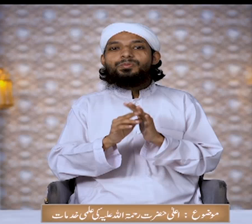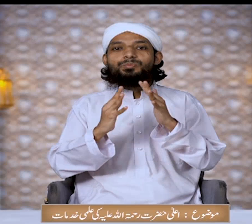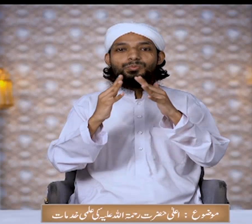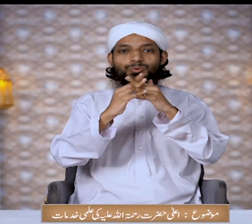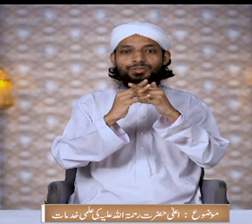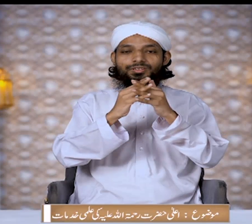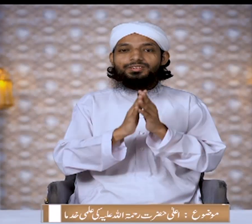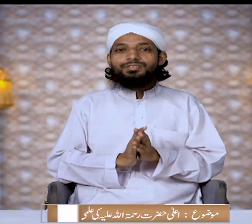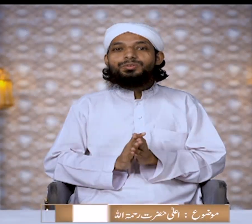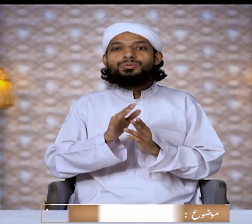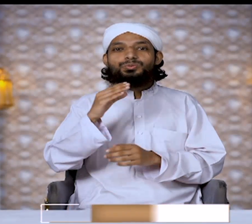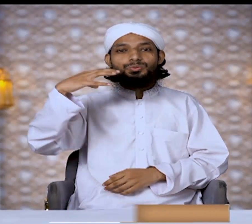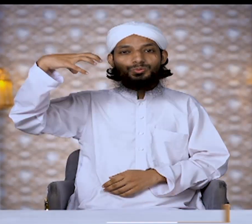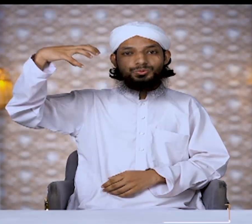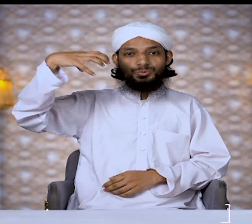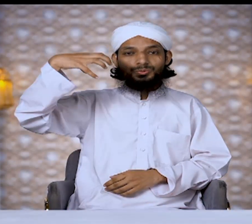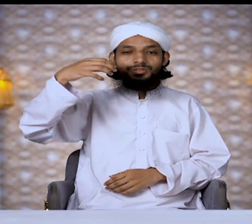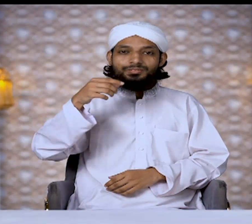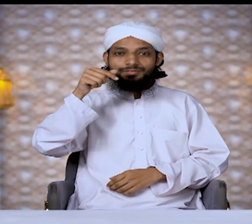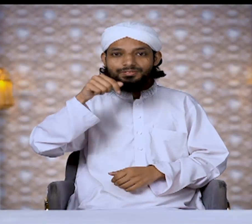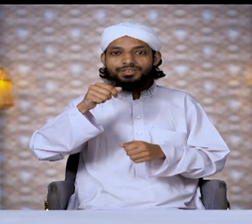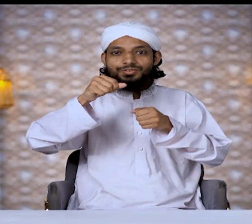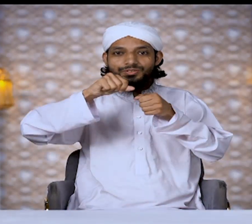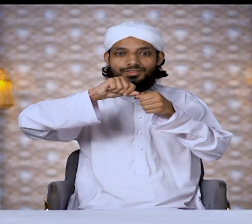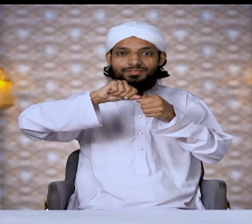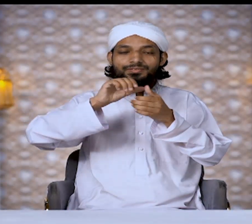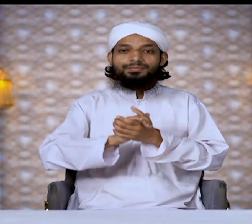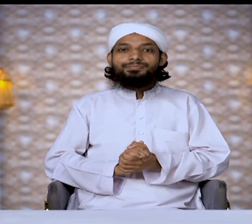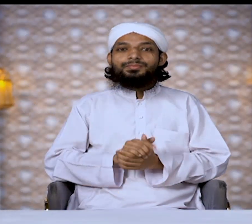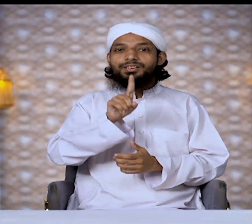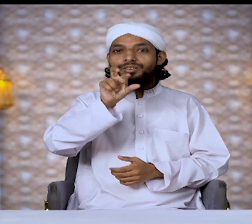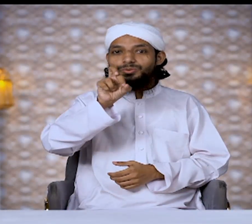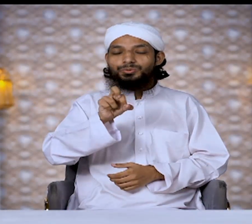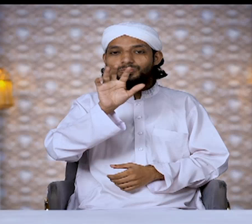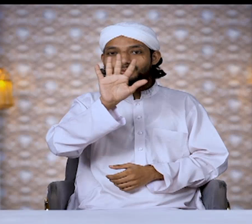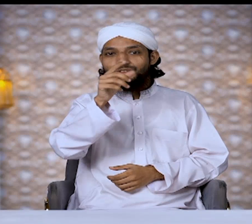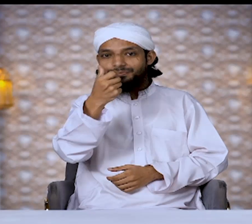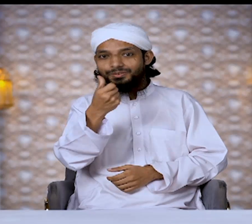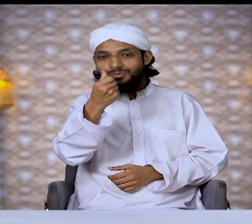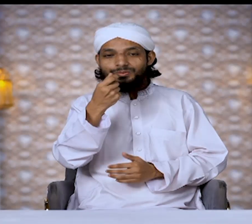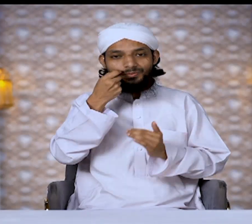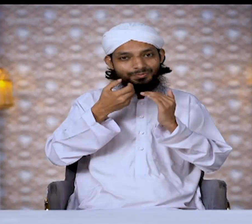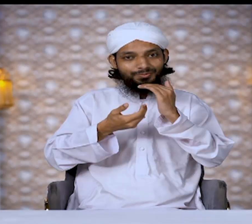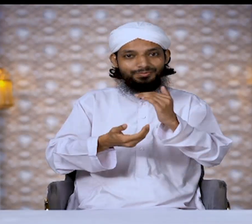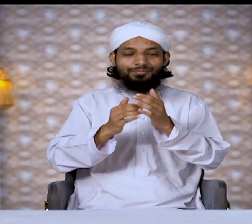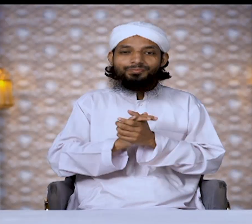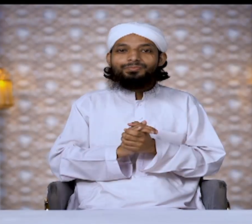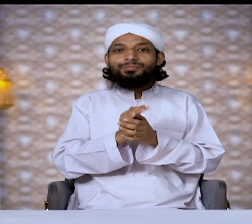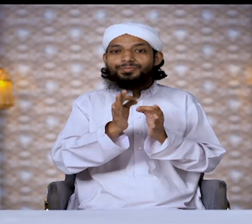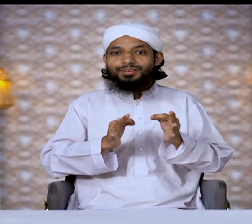ظہر بمطابق 14 جون 1856 سن عیسوی کو ہوئی۔ اعلیٰ حضرت رحمت اللہ علیہ خاندانی